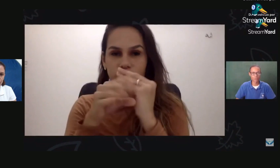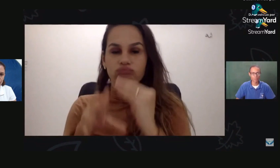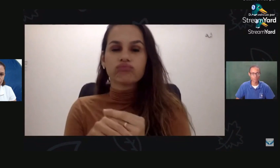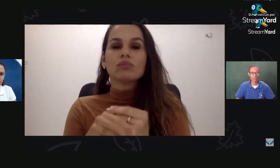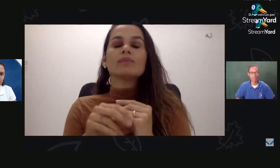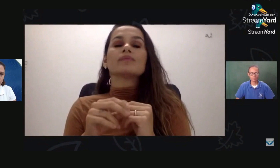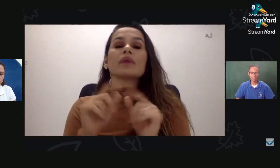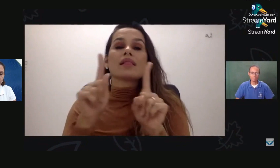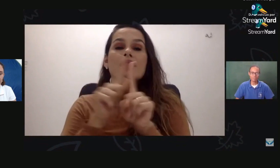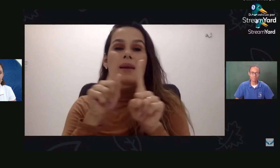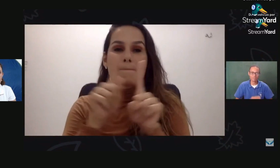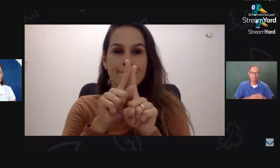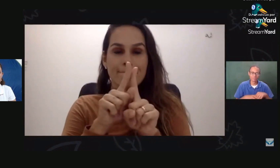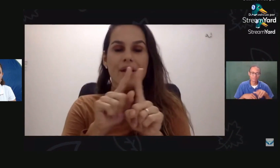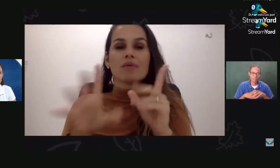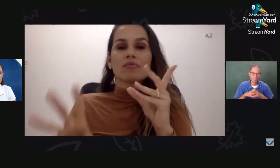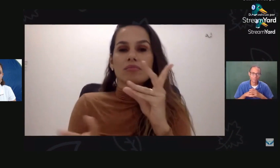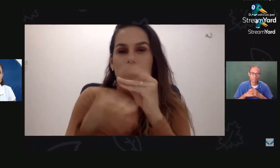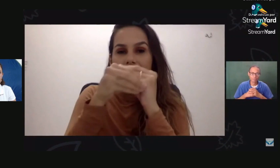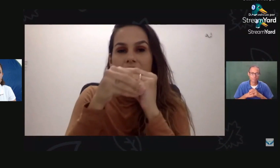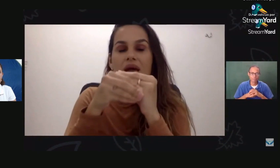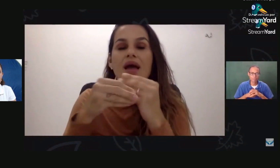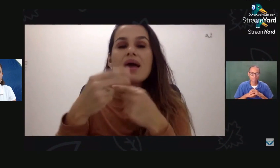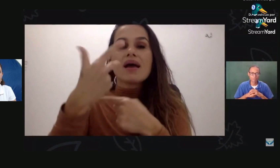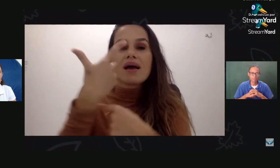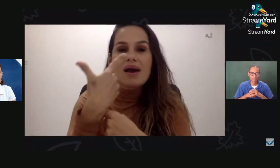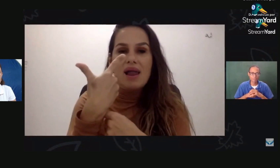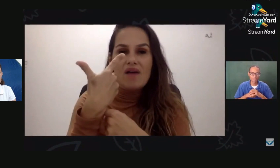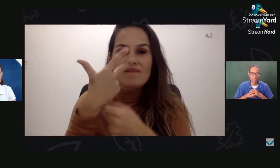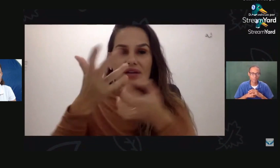citação, né? Ia colocando citações,